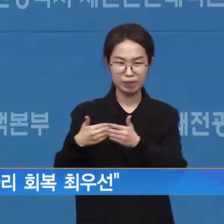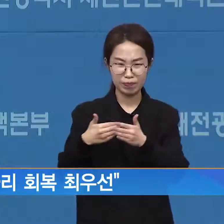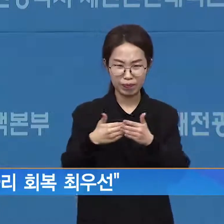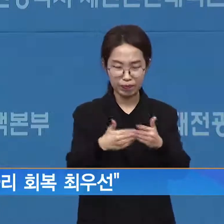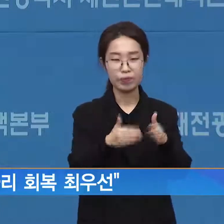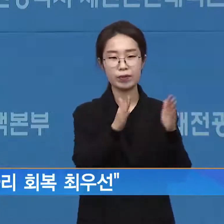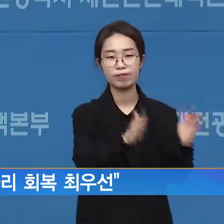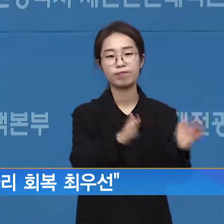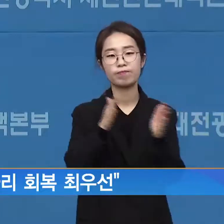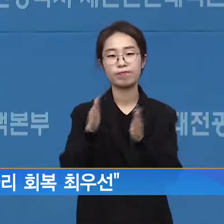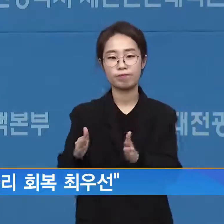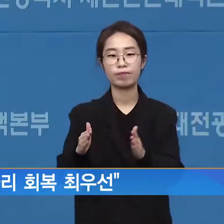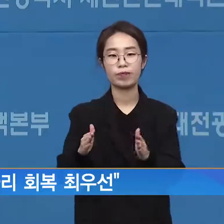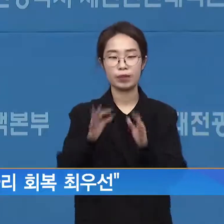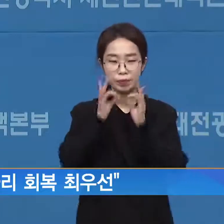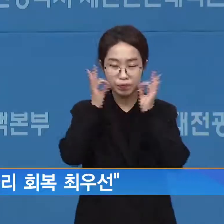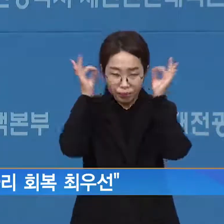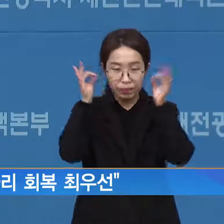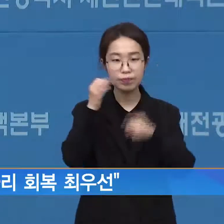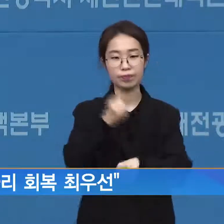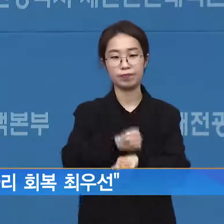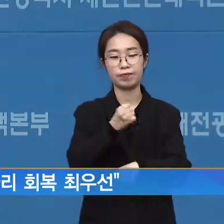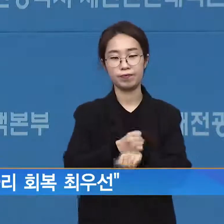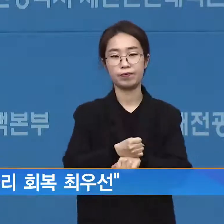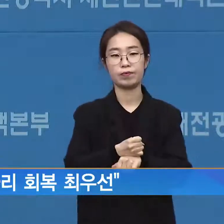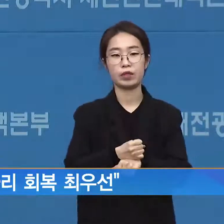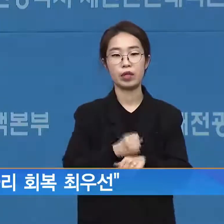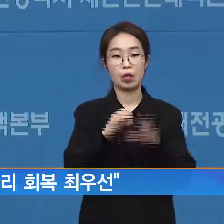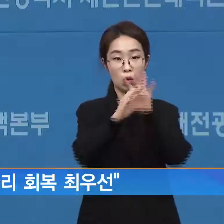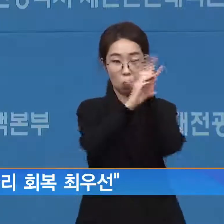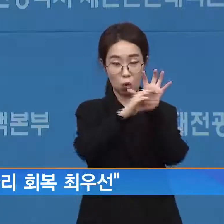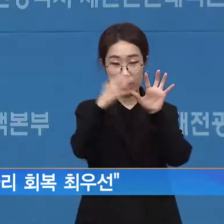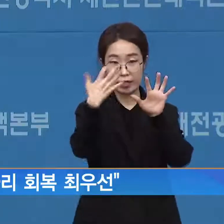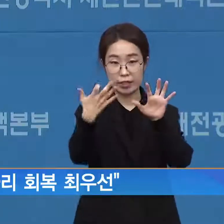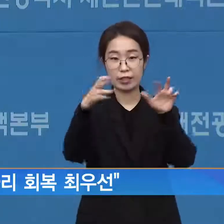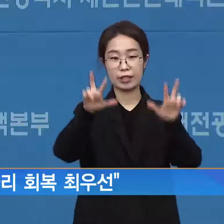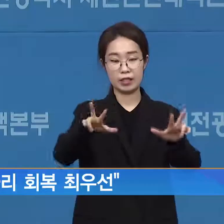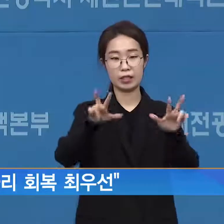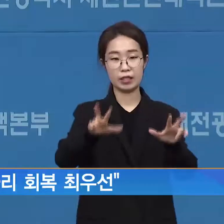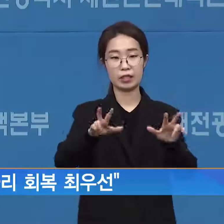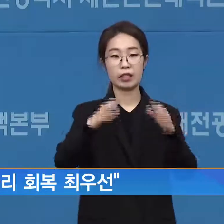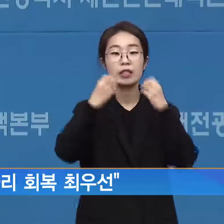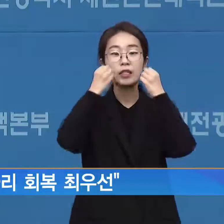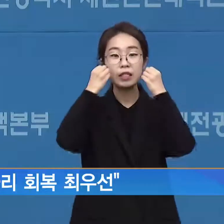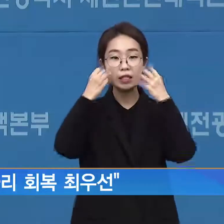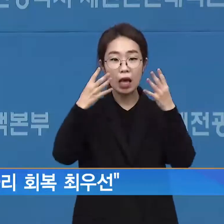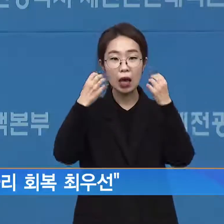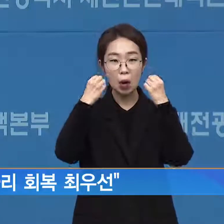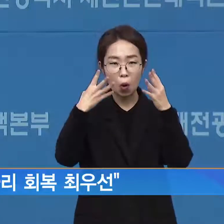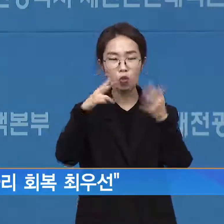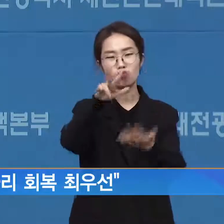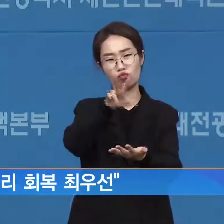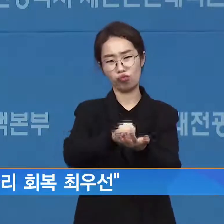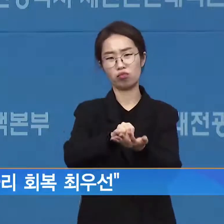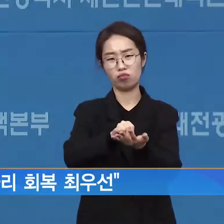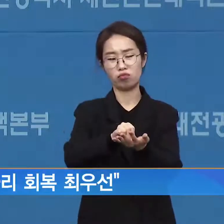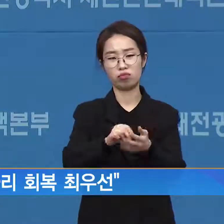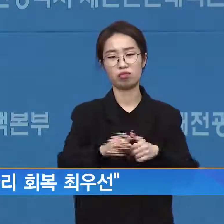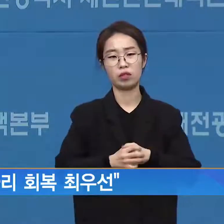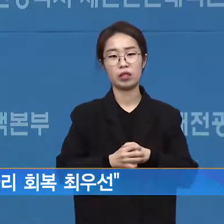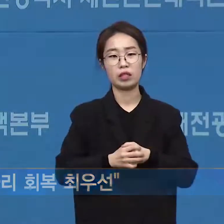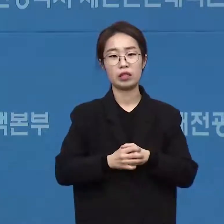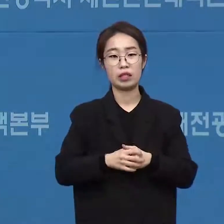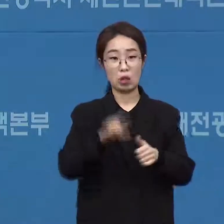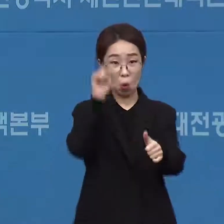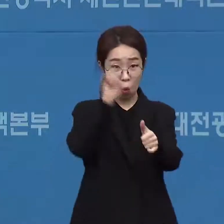만반의 준비를 해나가겠습니다. 코로나19 사태는 새로운 국면을 맞이하고 있습니다. 확진자